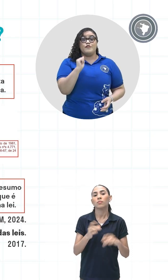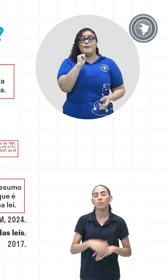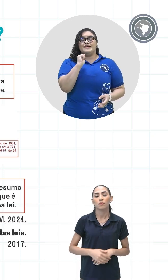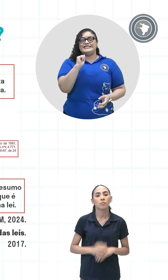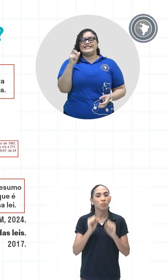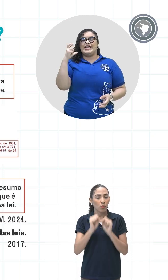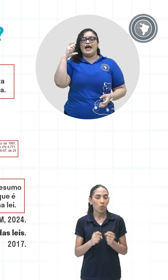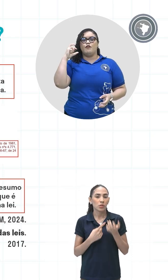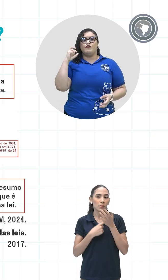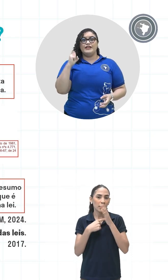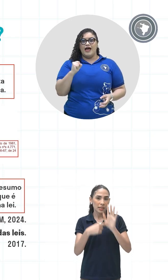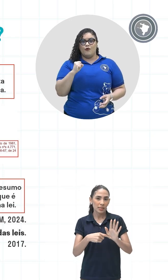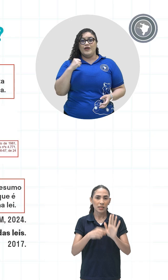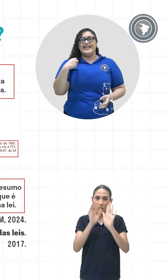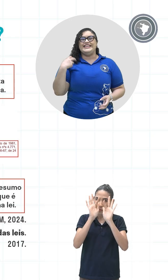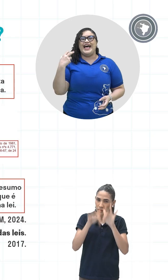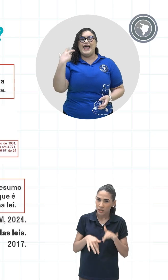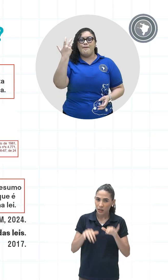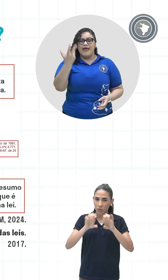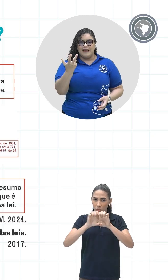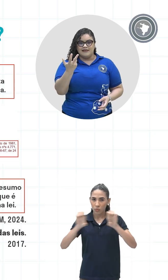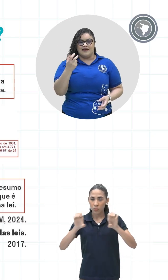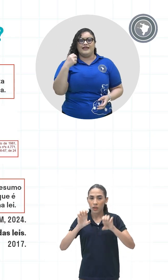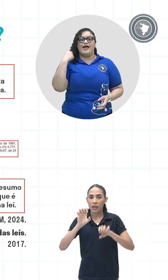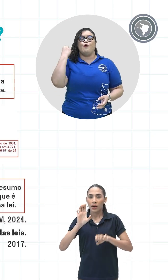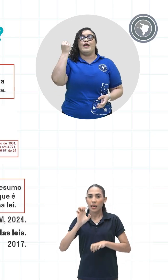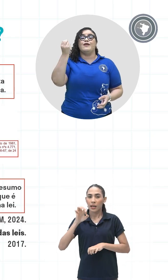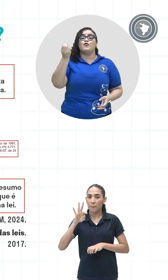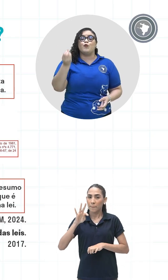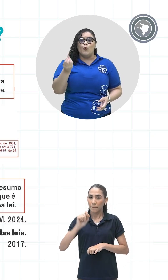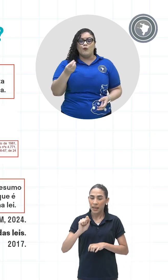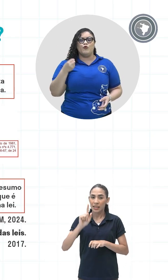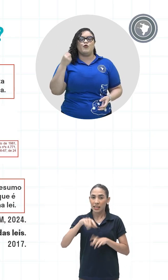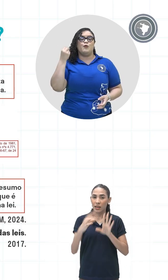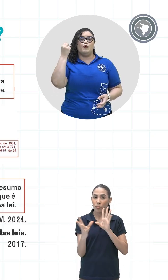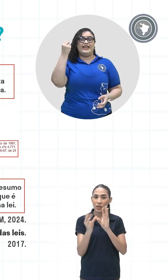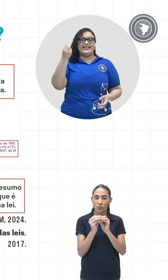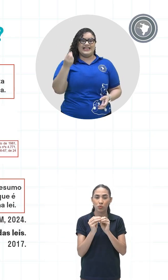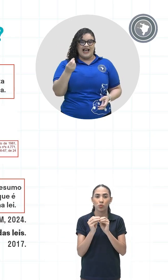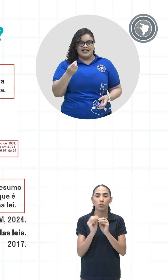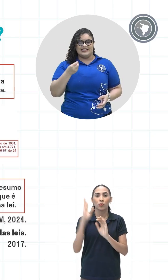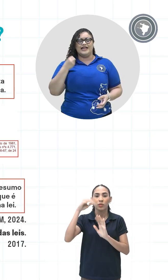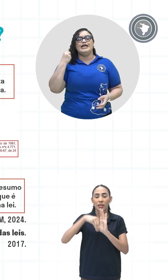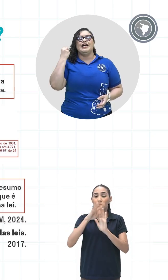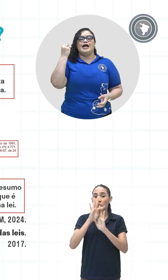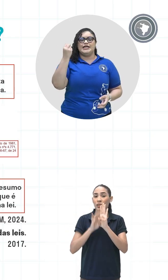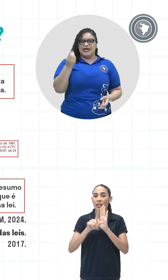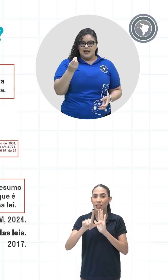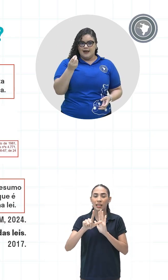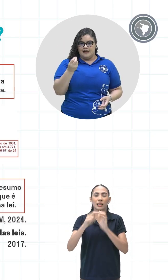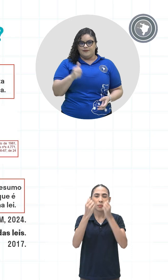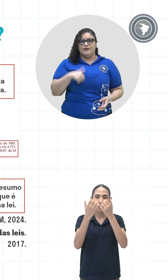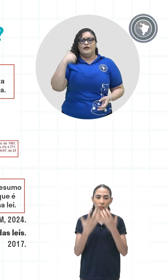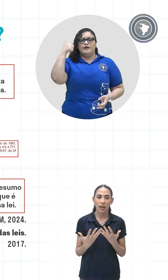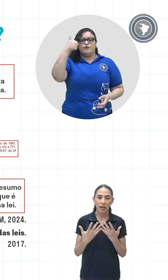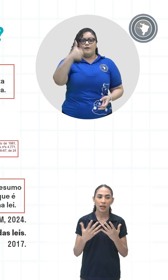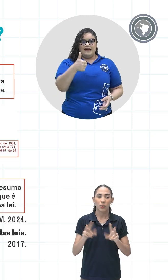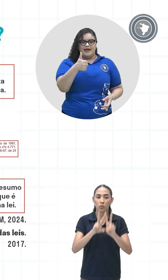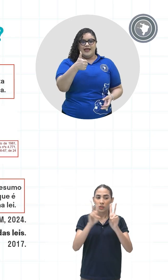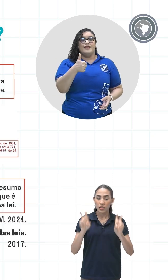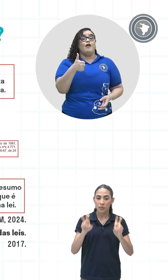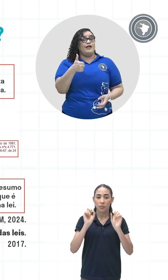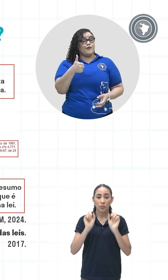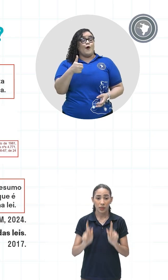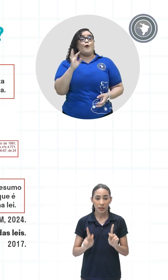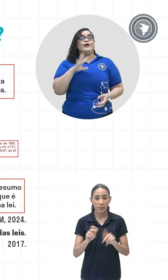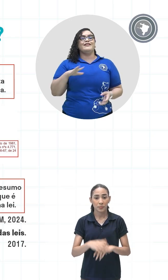que pode aparecer ao final da ementa, que é o resumo sobre o que trata aquela lei. Tudo bem